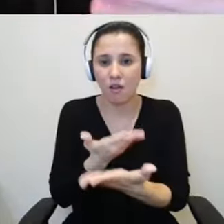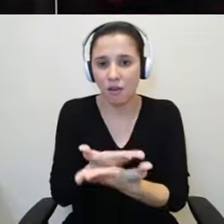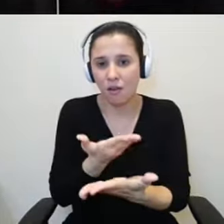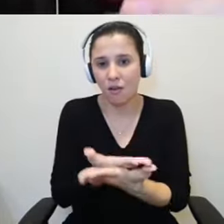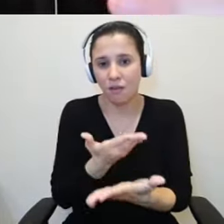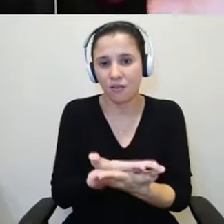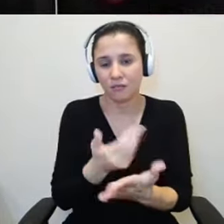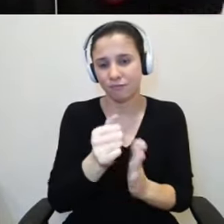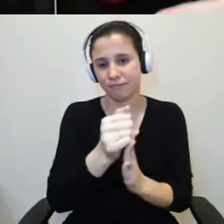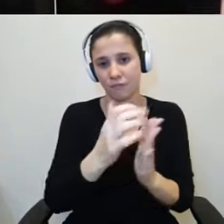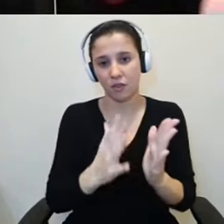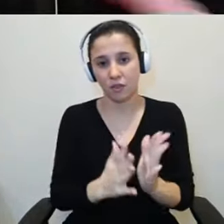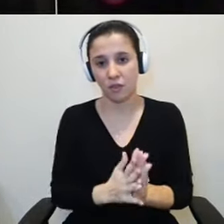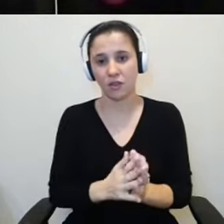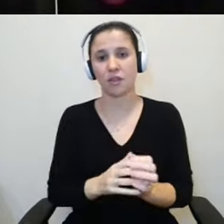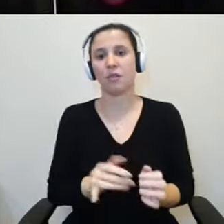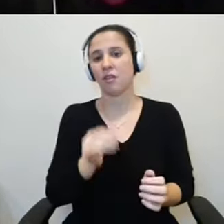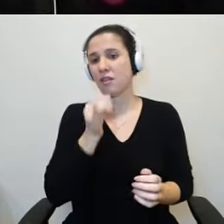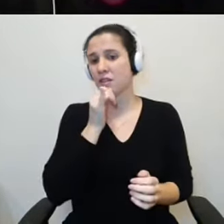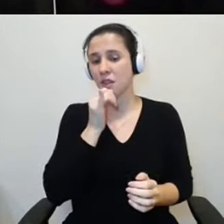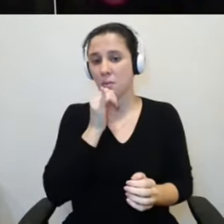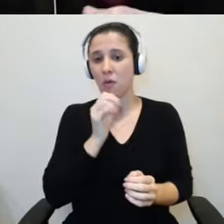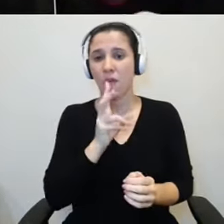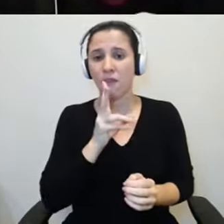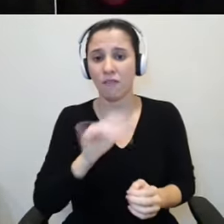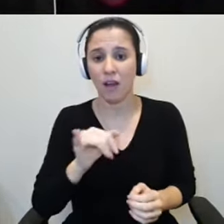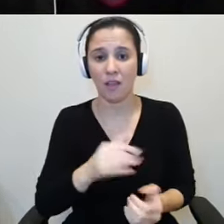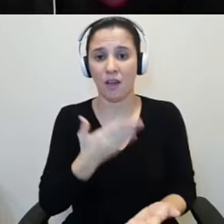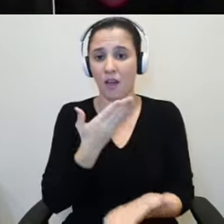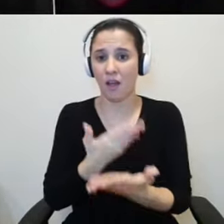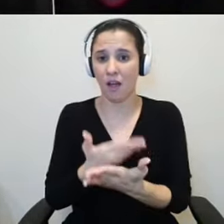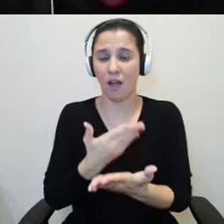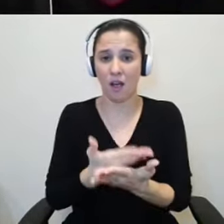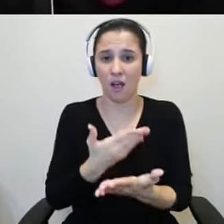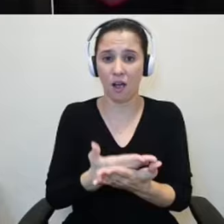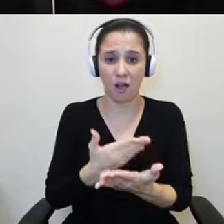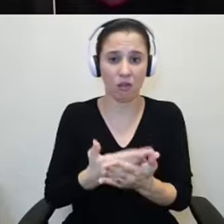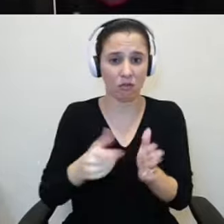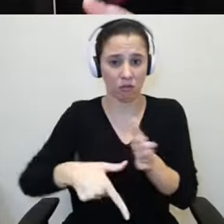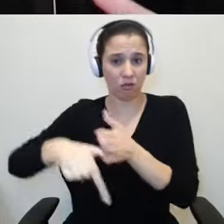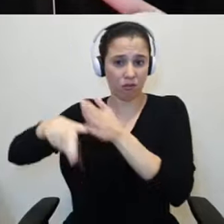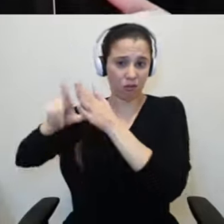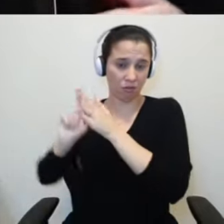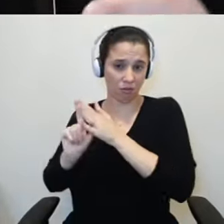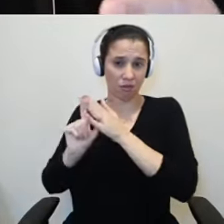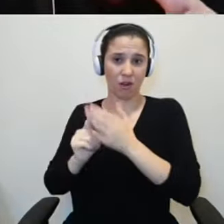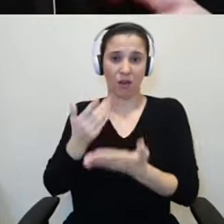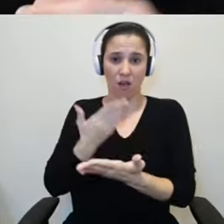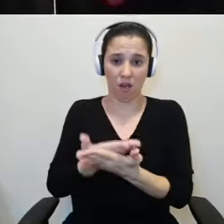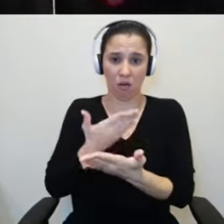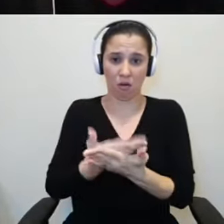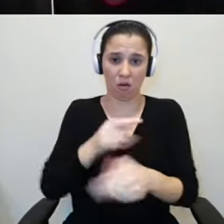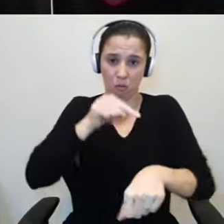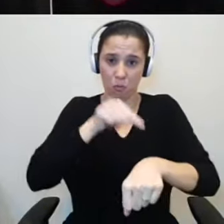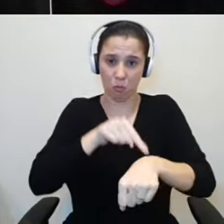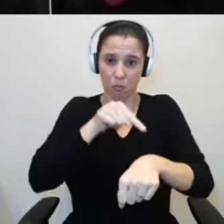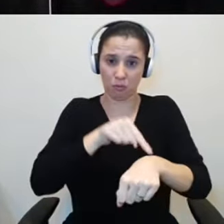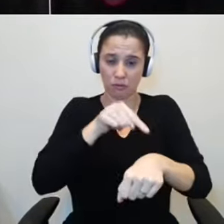naquele horário previsto com atividades de aula de maneira síncrona, que a gente fala. Seria aquelas atividades online,